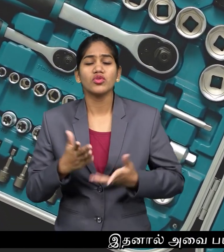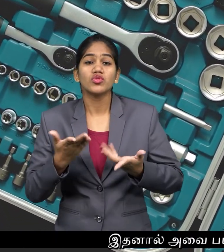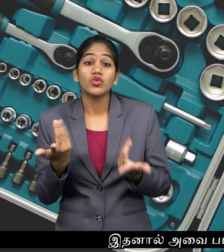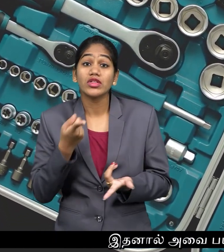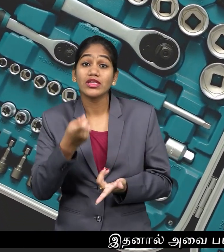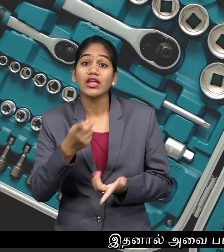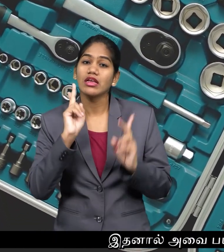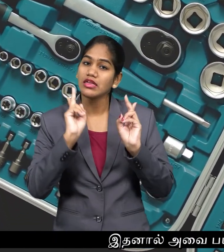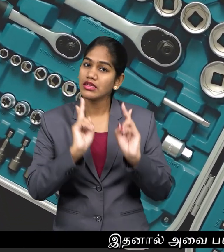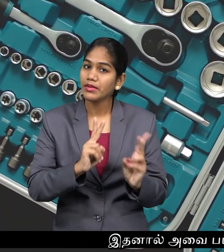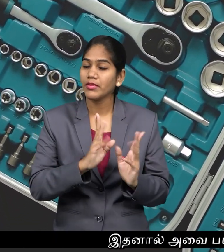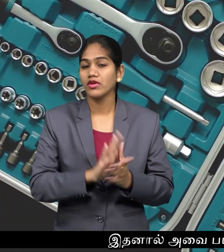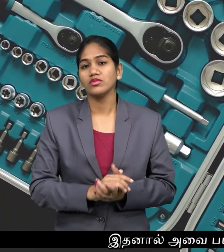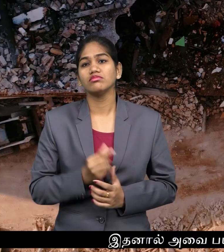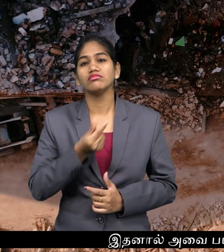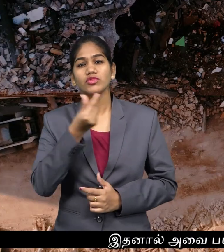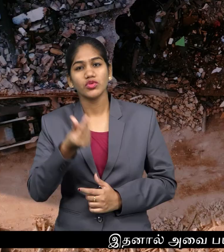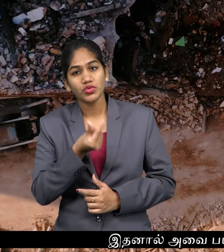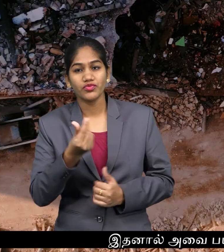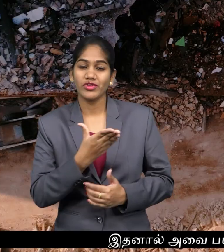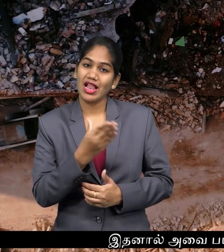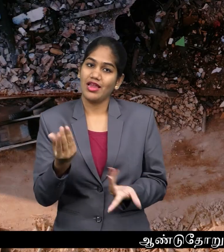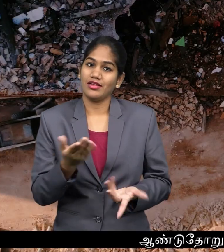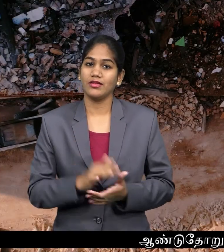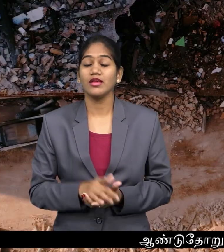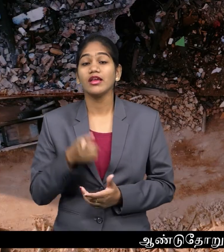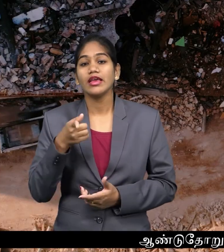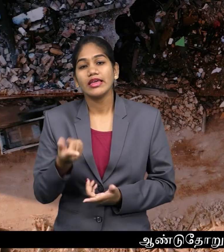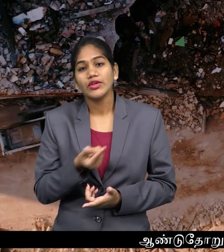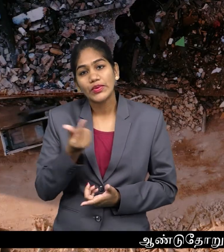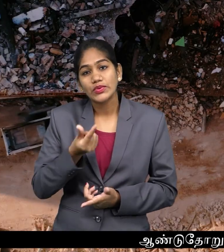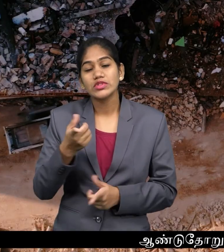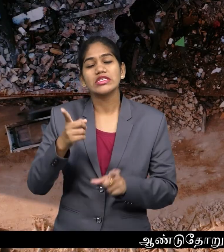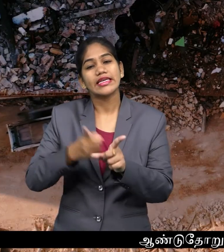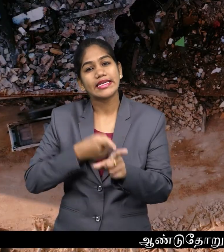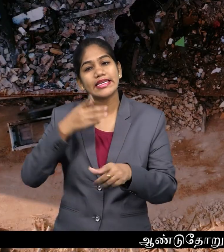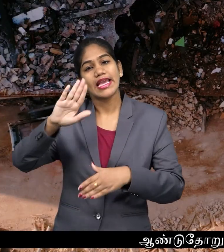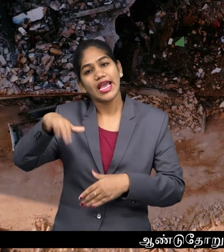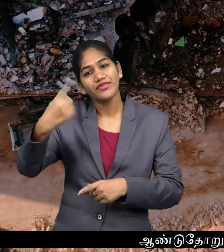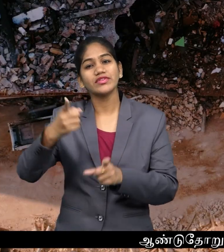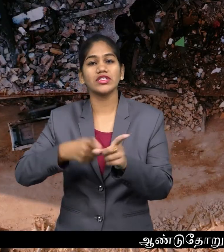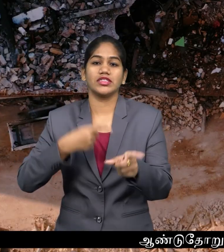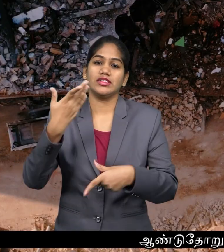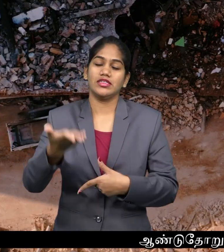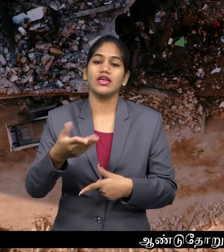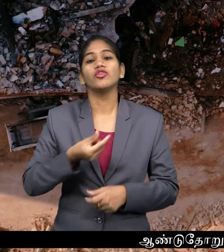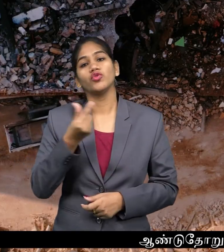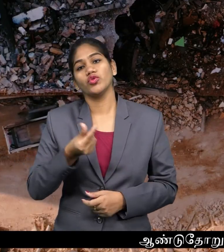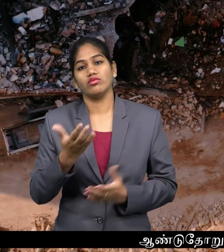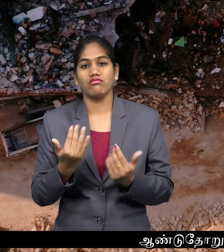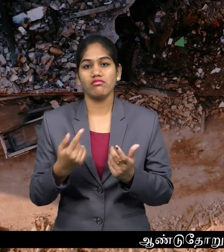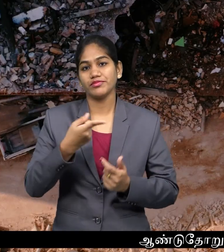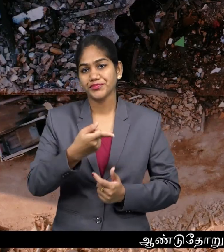இதனால் அவை பயனுள்ளதாக இருக்கும் மற்றும் ஆண்டுதோறும் பயன்படுத்தப்படலாம்.